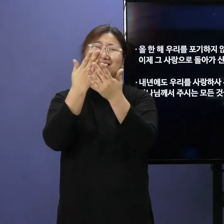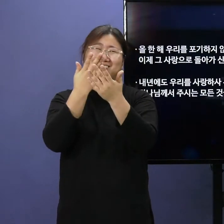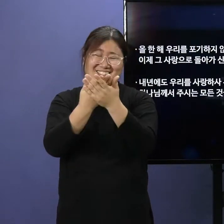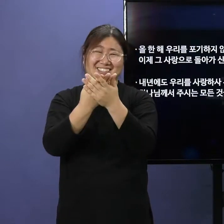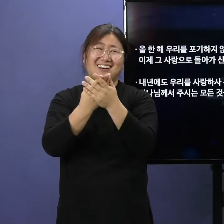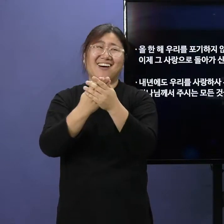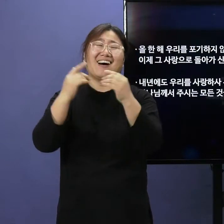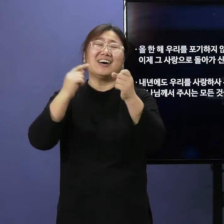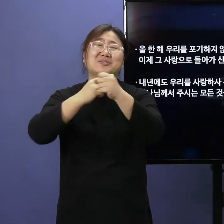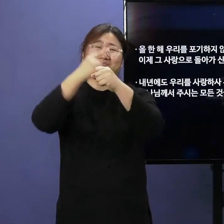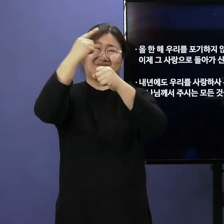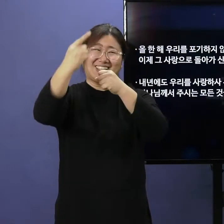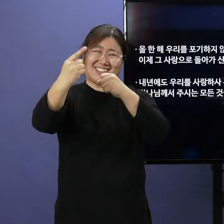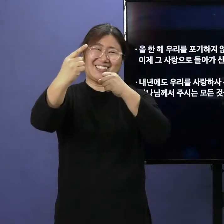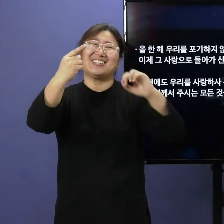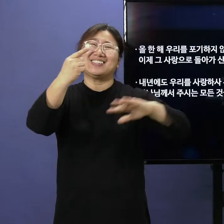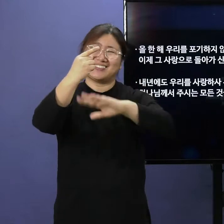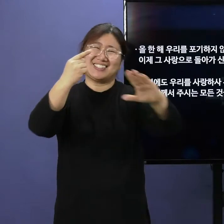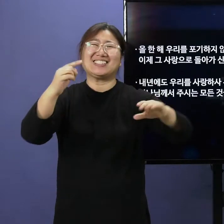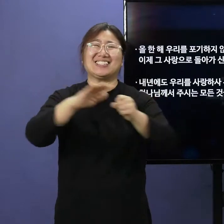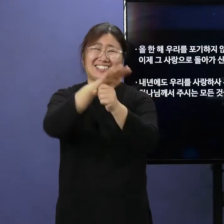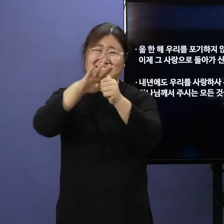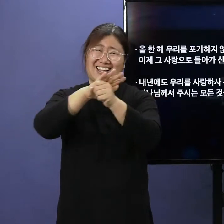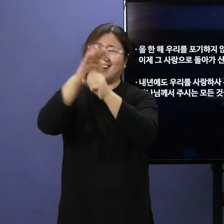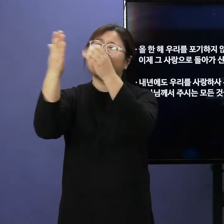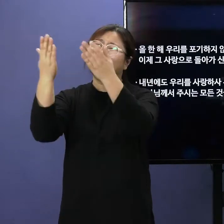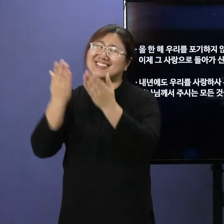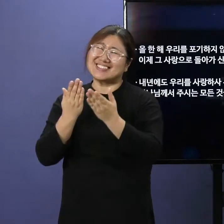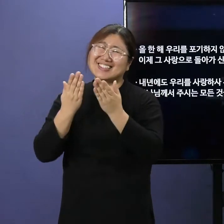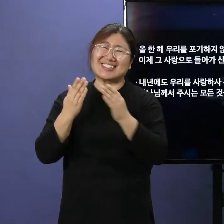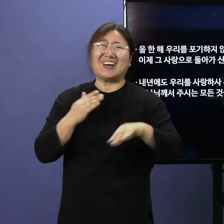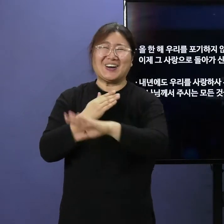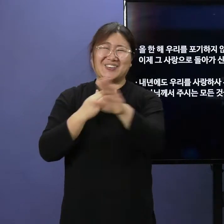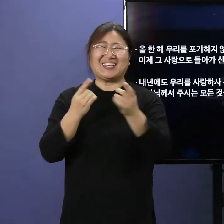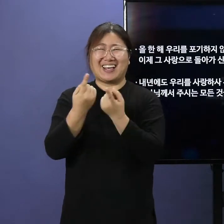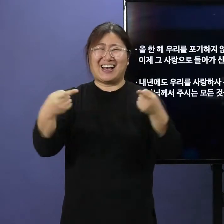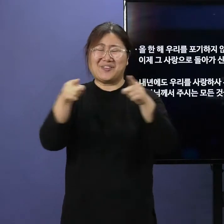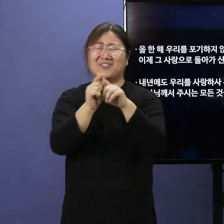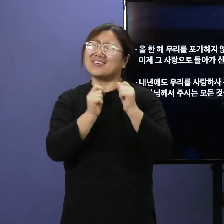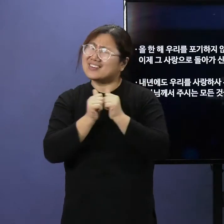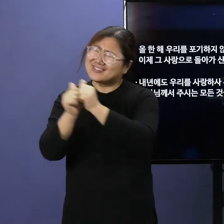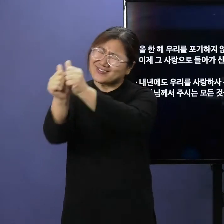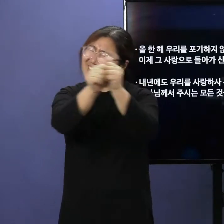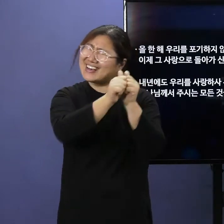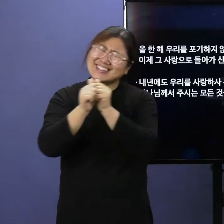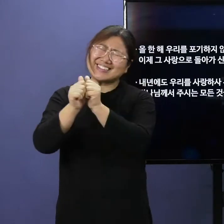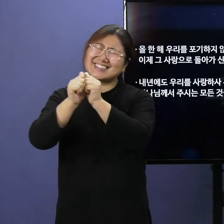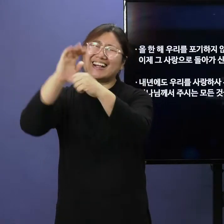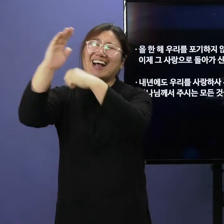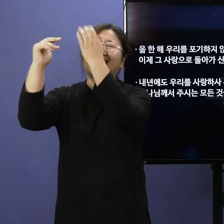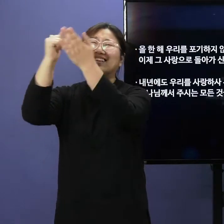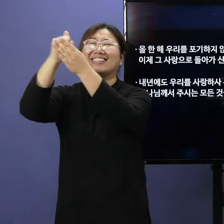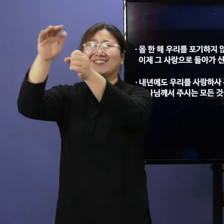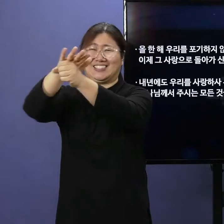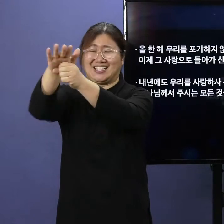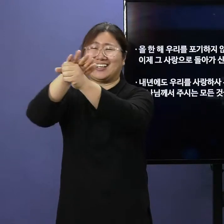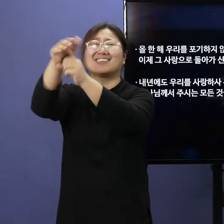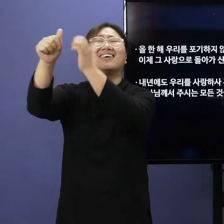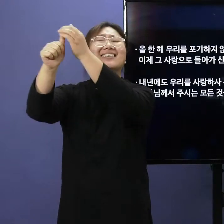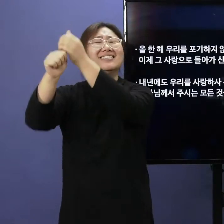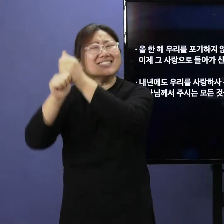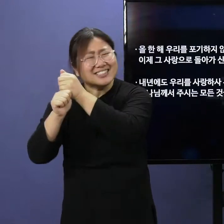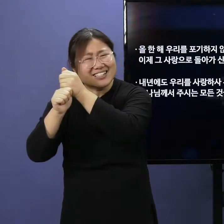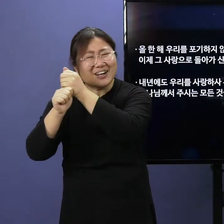감사합니다. 하나님 이제 그 사랑으로 돌아가게 하여 주옵소서. 그 사랑의 문으로 하나님 들어가게